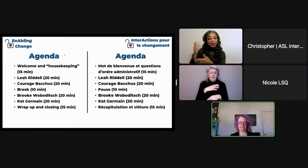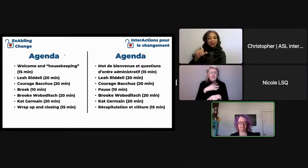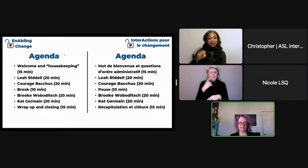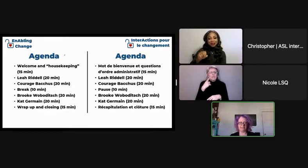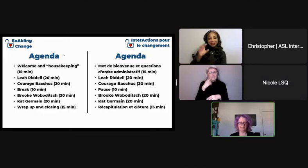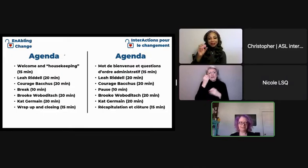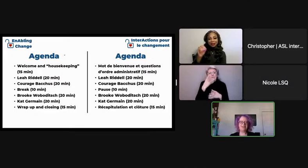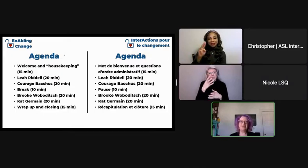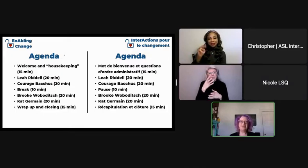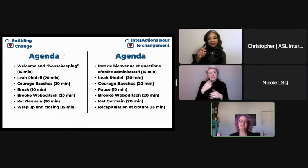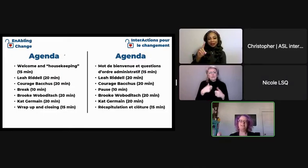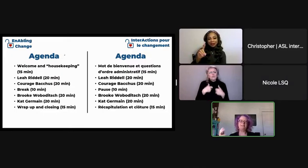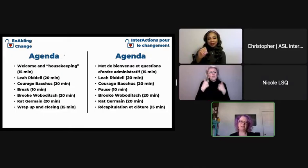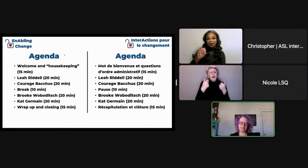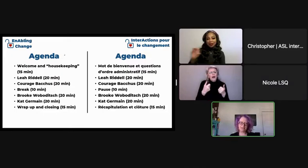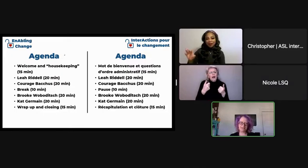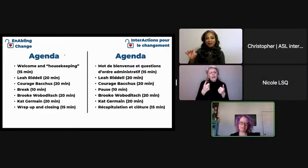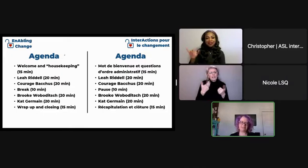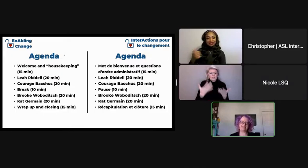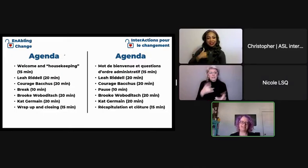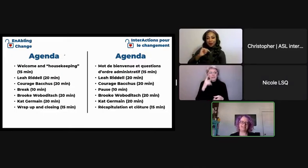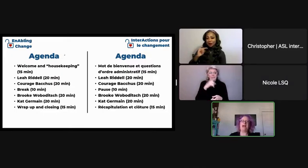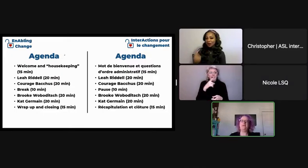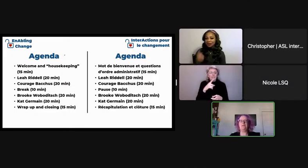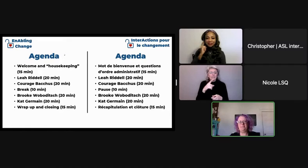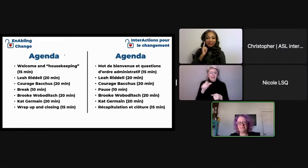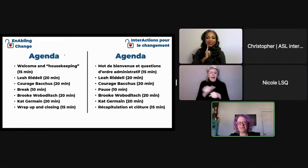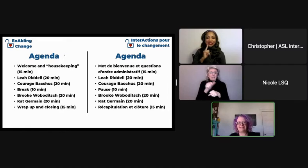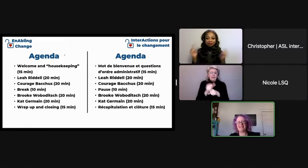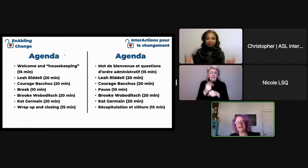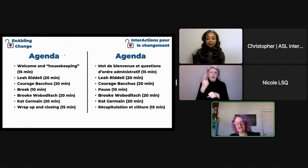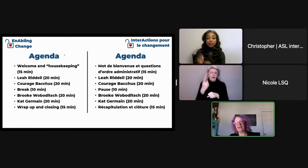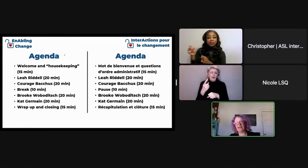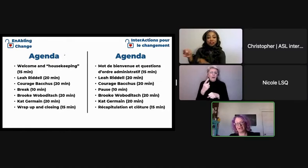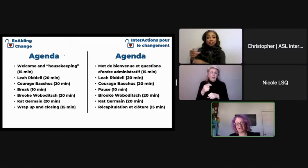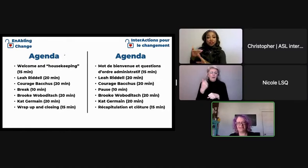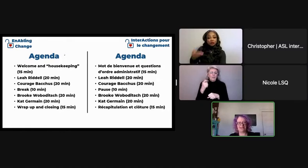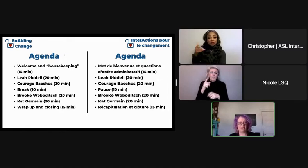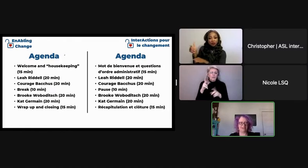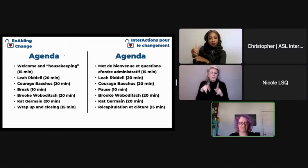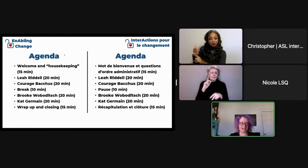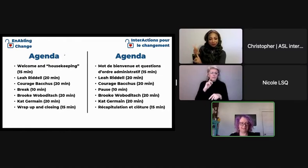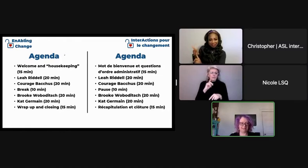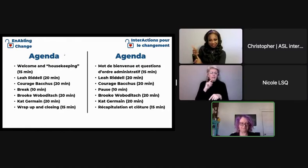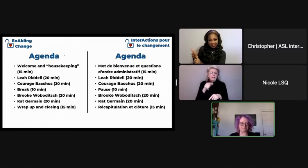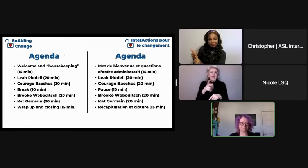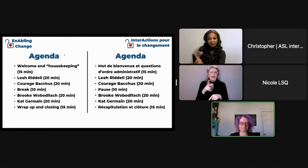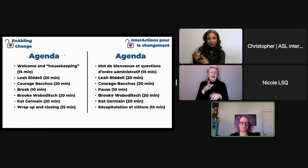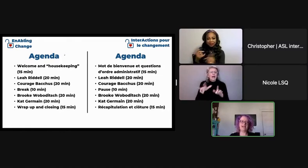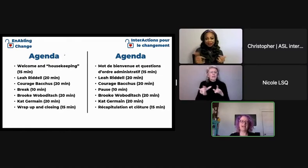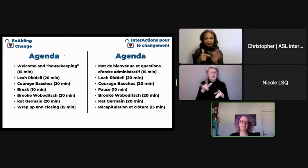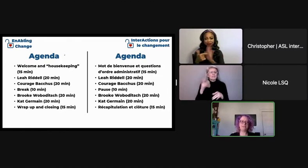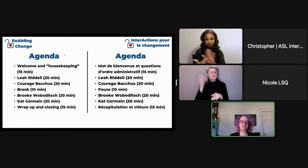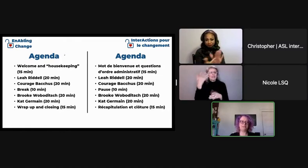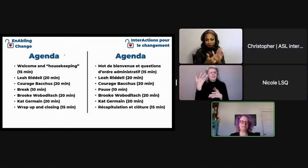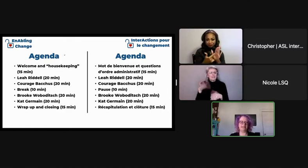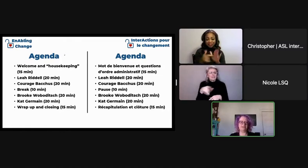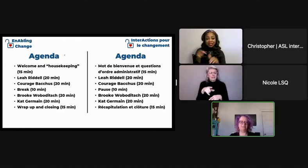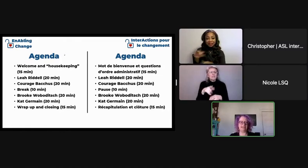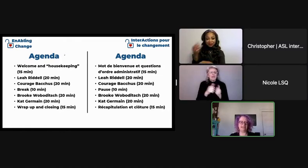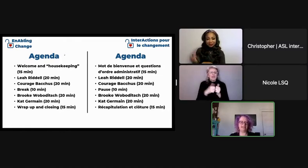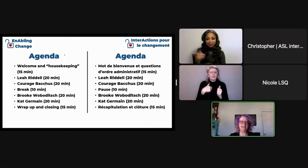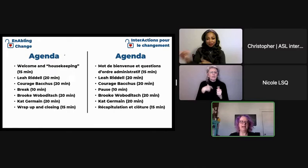information, Courage est en Aliberta. Cette semaine, Soundoff, le seul filiste à d'art pour les sourds du Canada, mais elle a enregistré sa présentation et sera avec